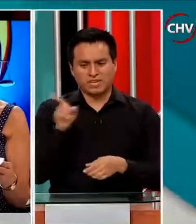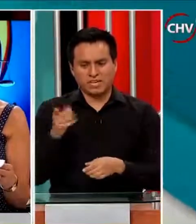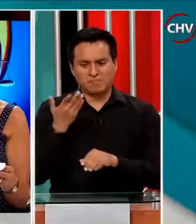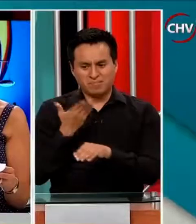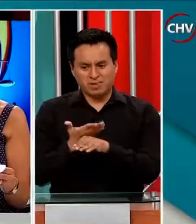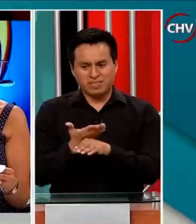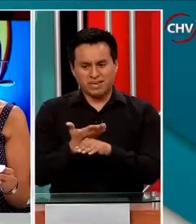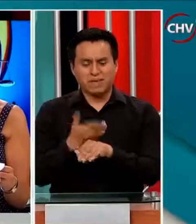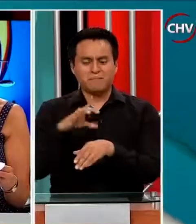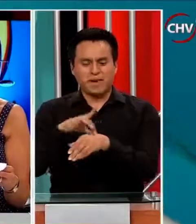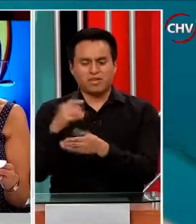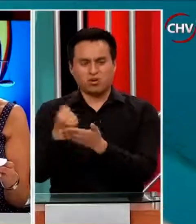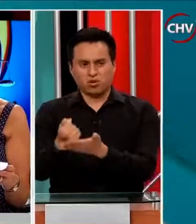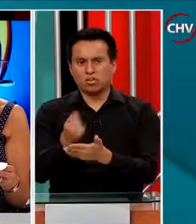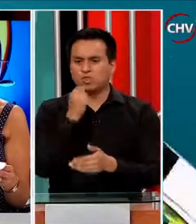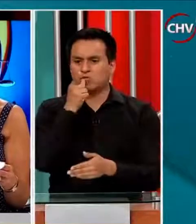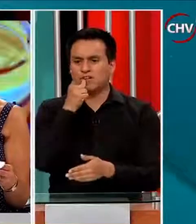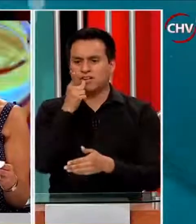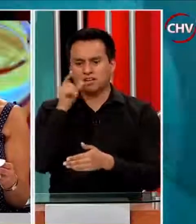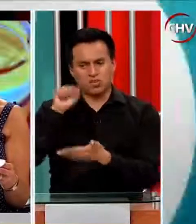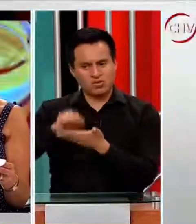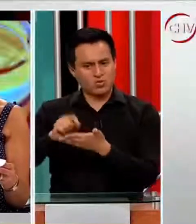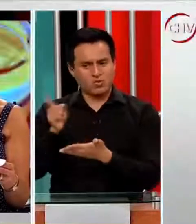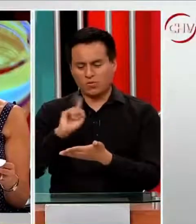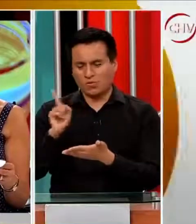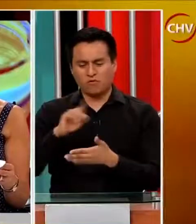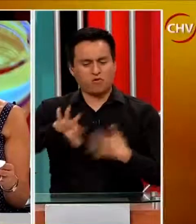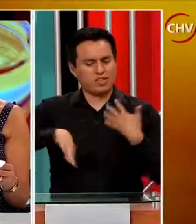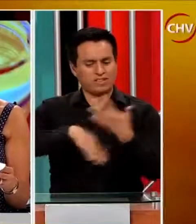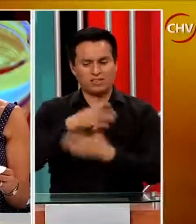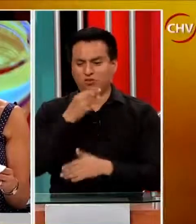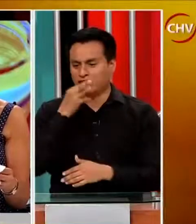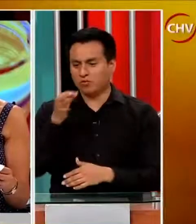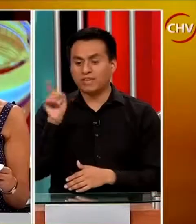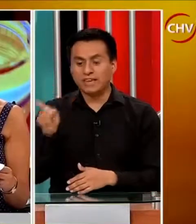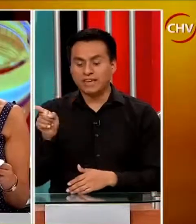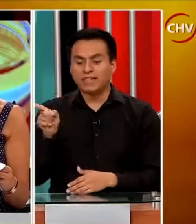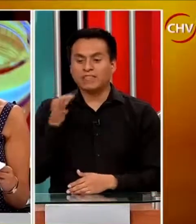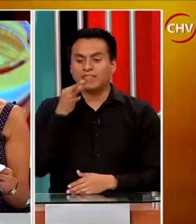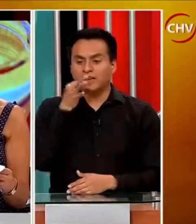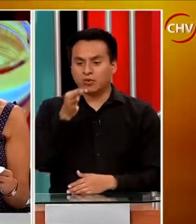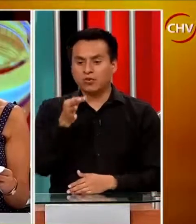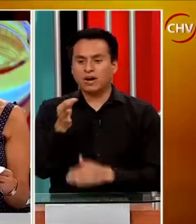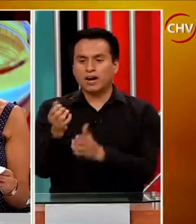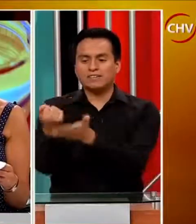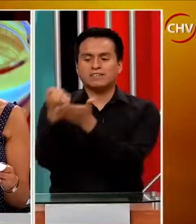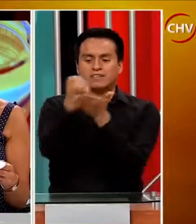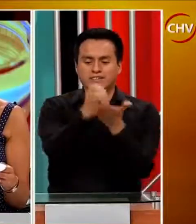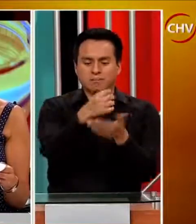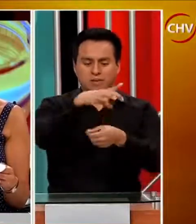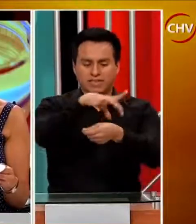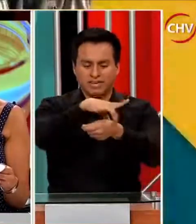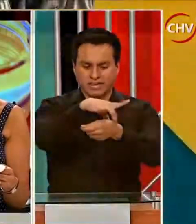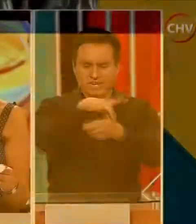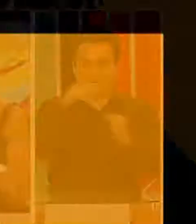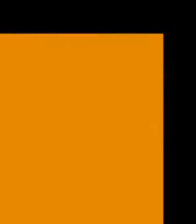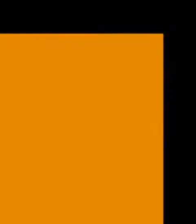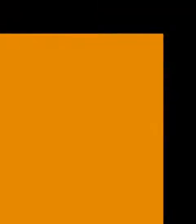asistencia médica. Usted no fue a denunciar un hecho de violencia. Usted fue a solicitar asistencia médica a través de la denuncia.